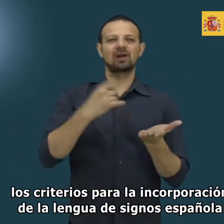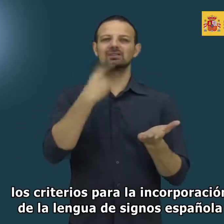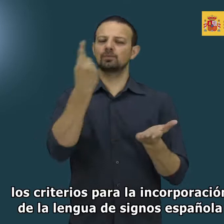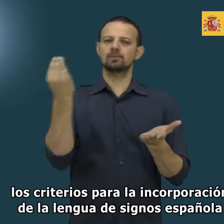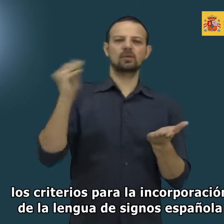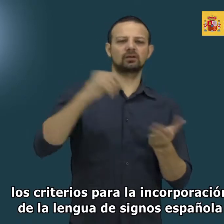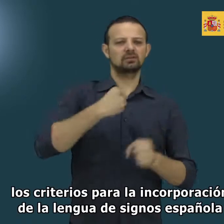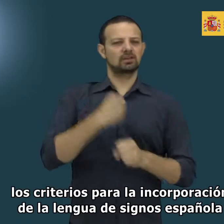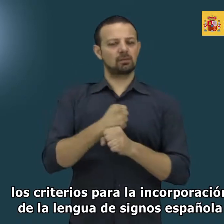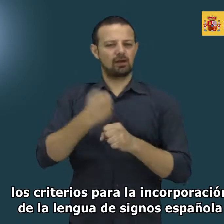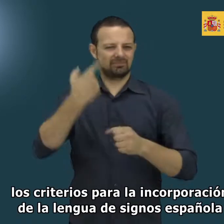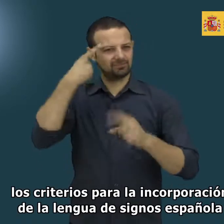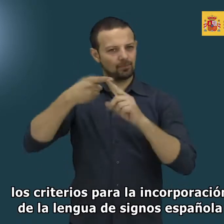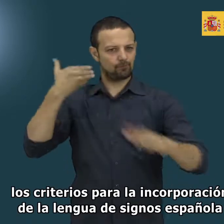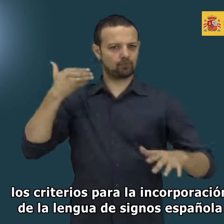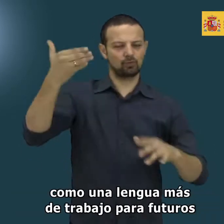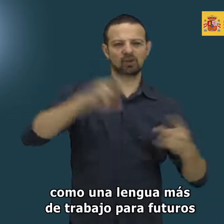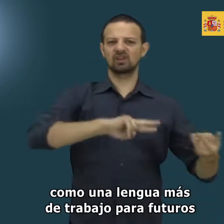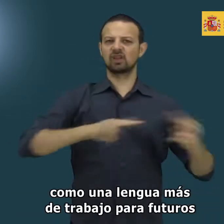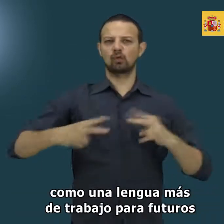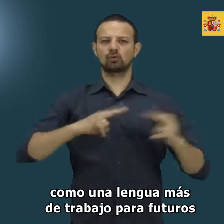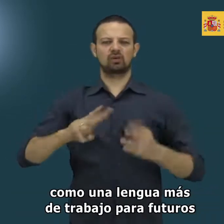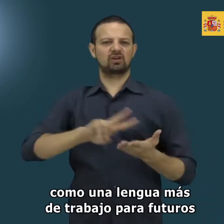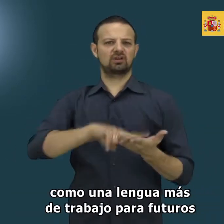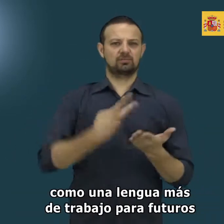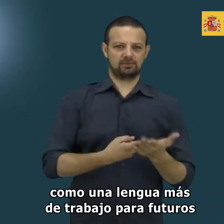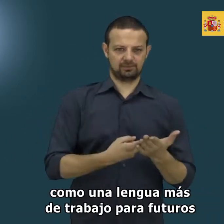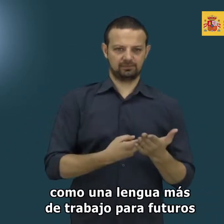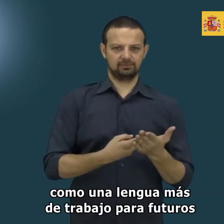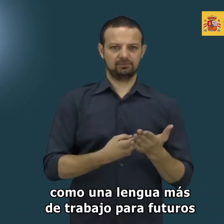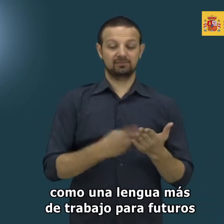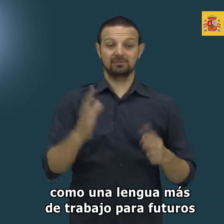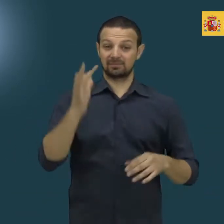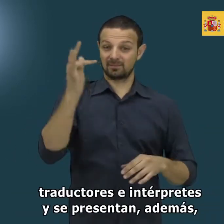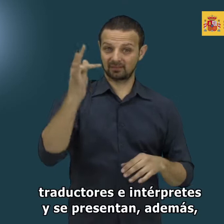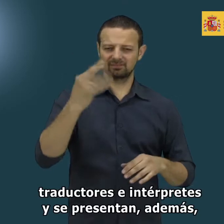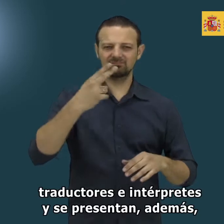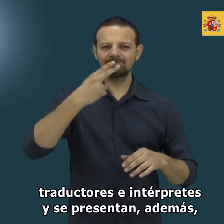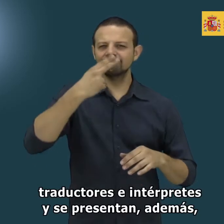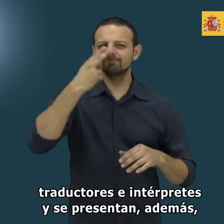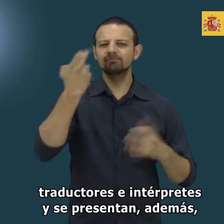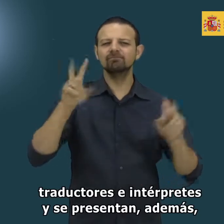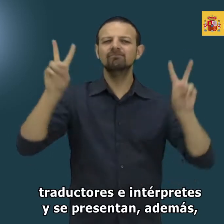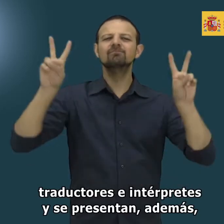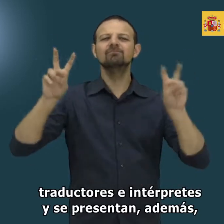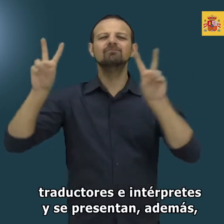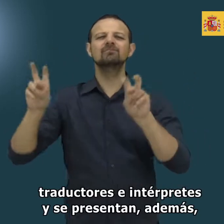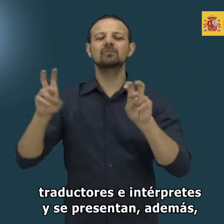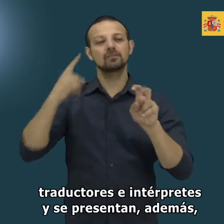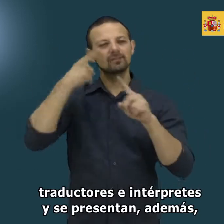incorporación de la lengua de signos española como una lengua más de trabajo para futuros traductores e intérpretes, y